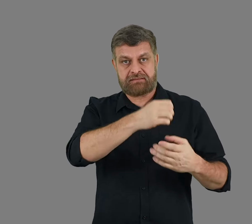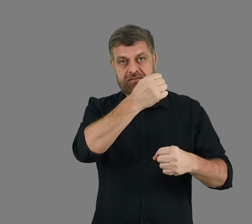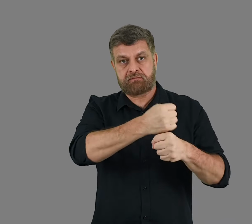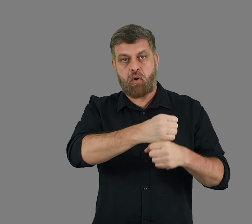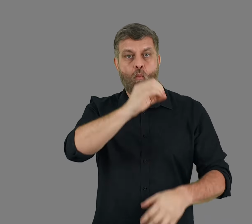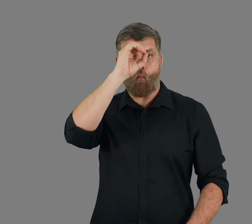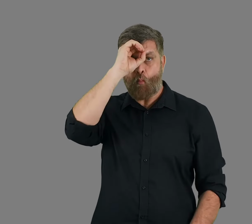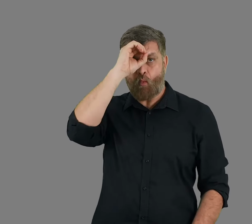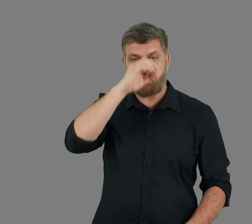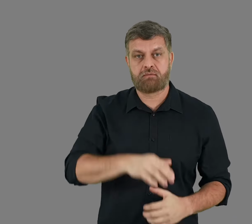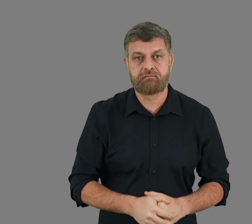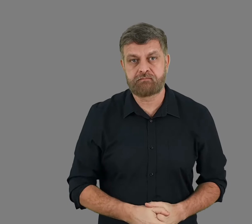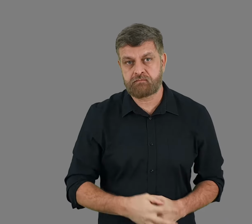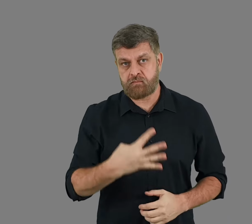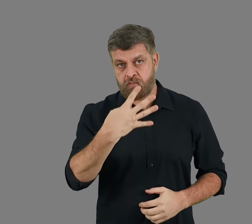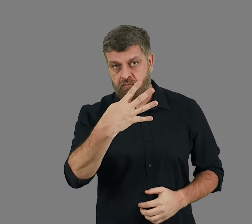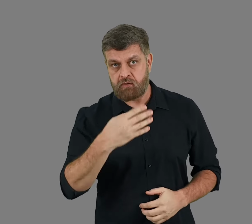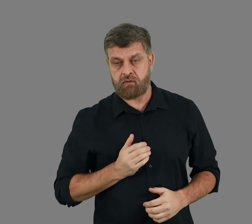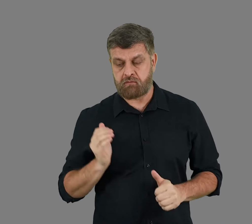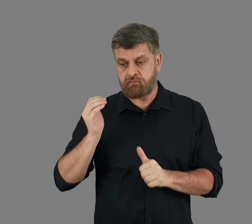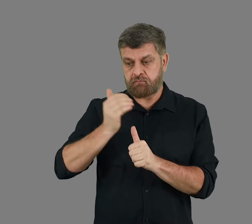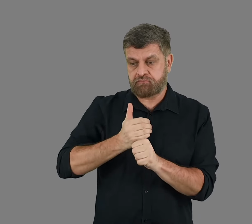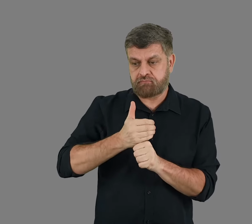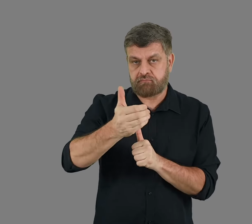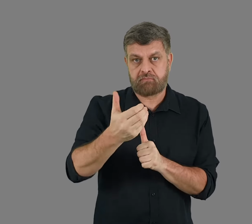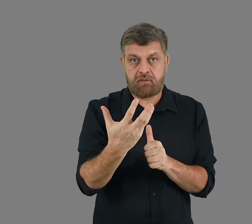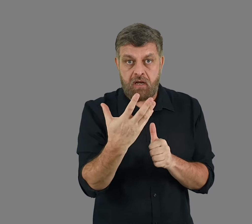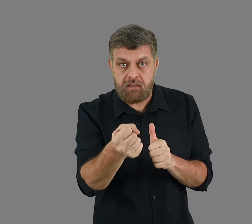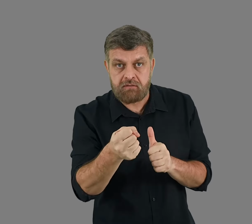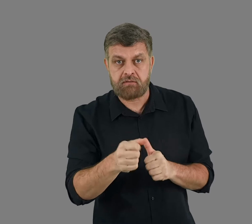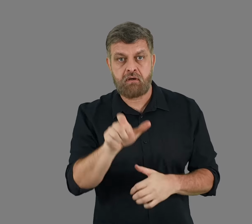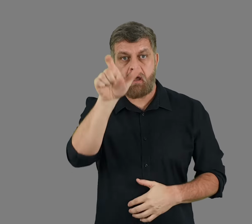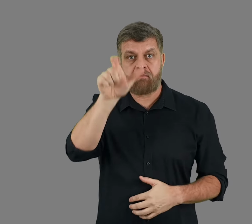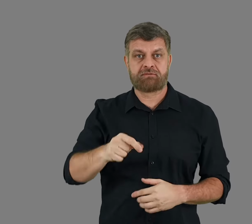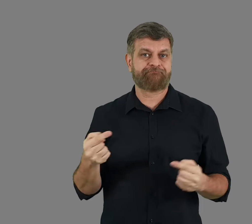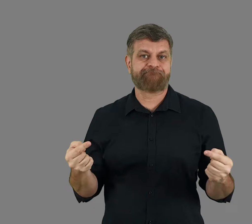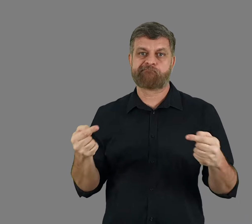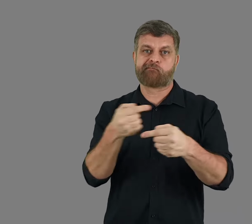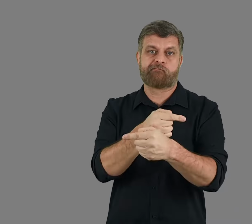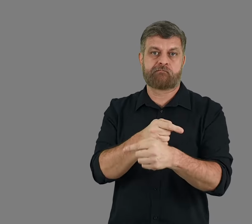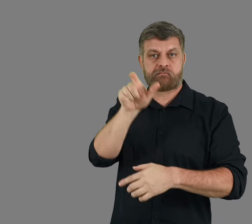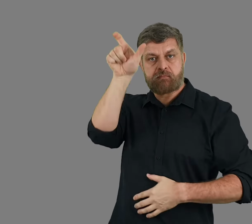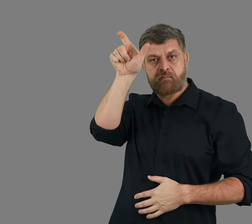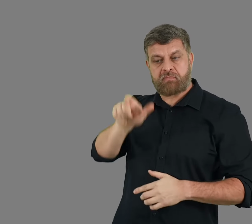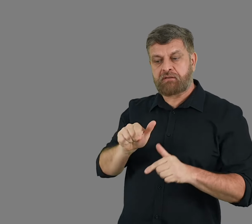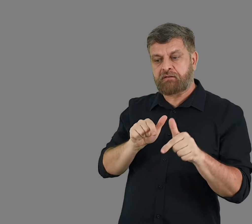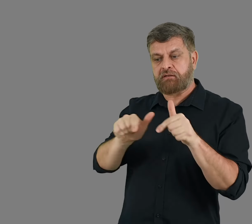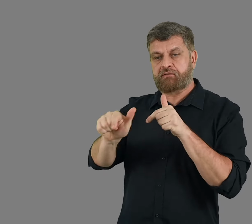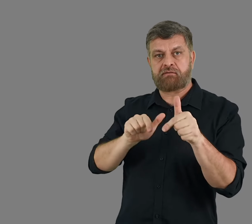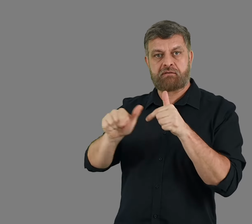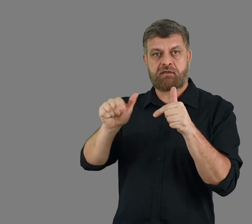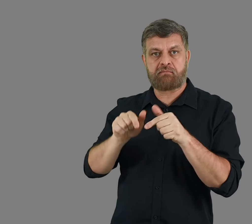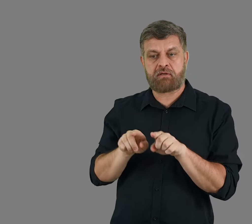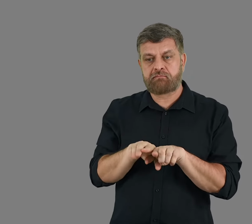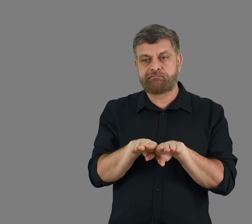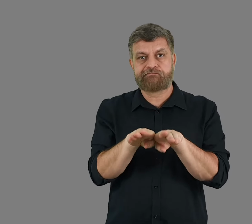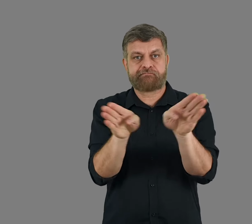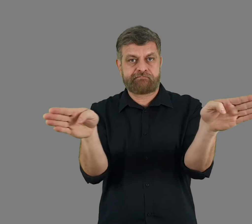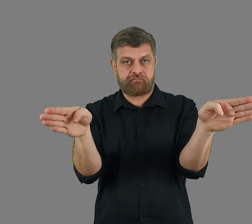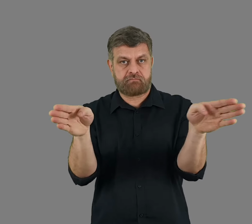4. Aceitação do cargo ou função incompatível com o exercício do cargo que exerce na SUCAMP.